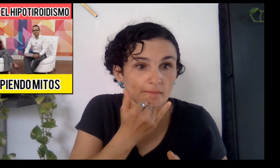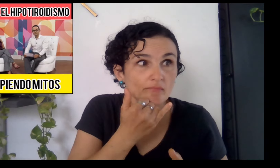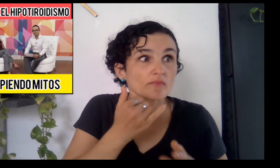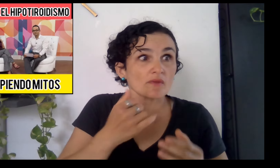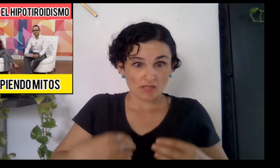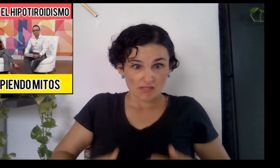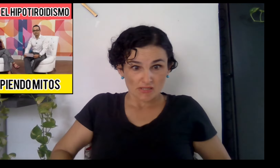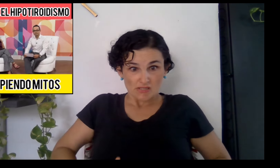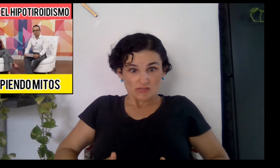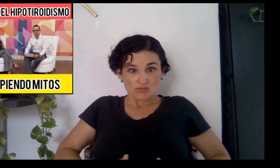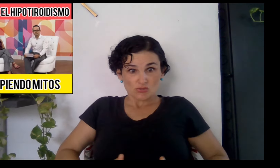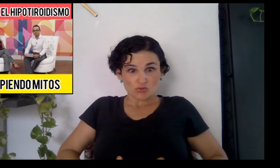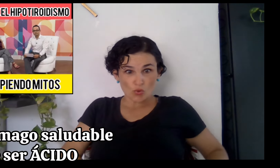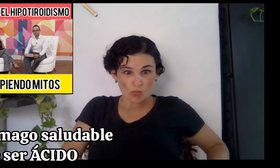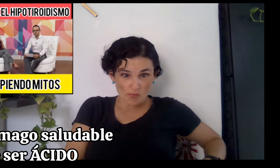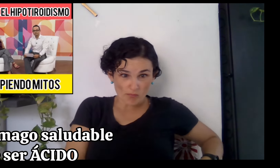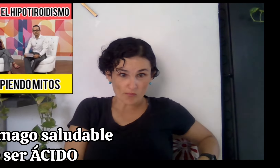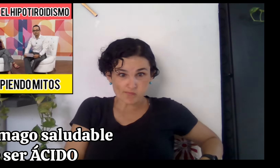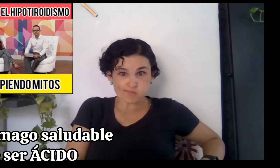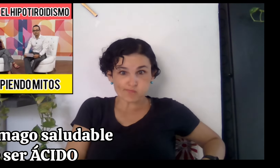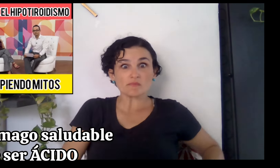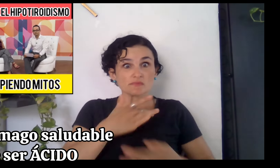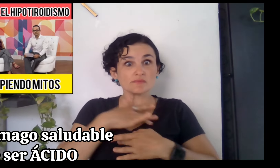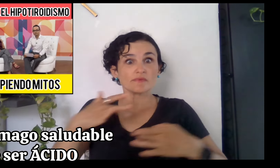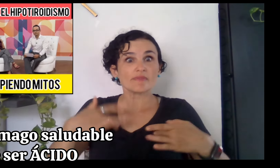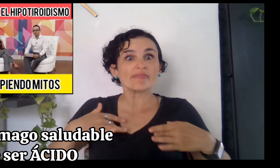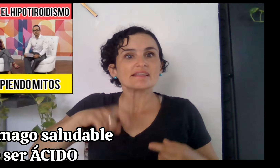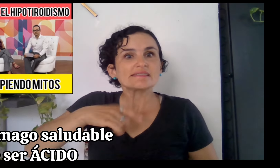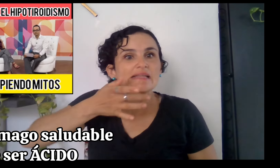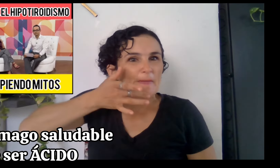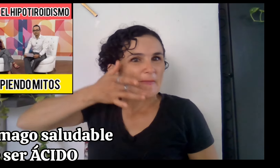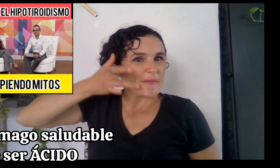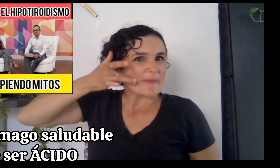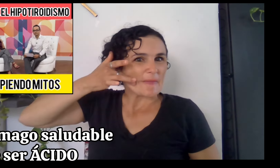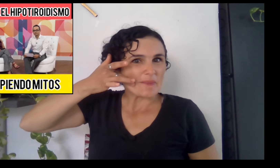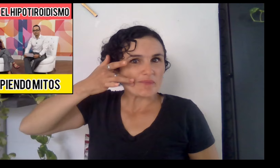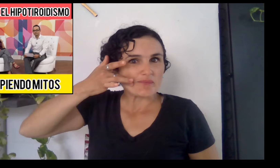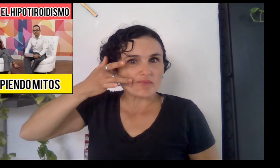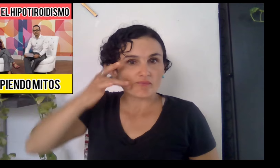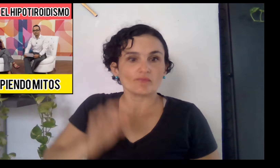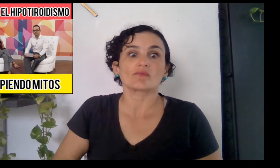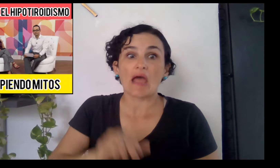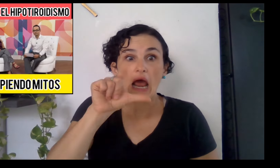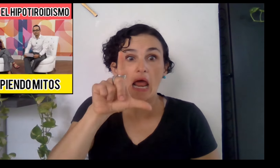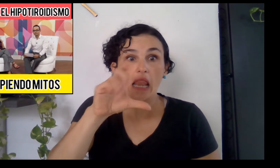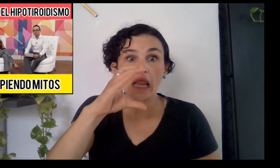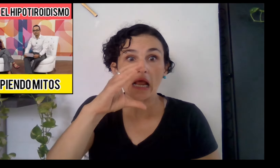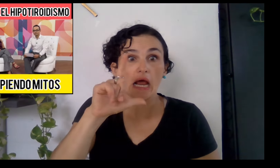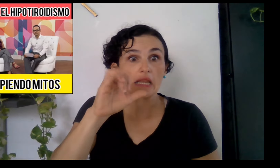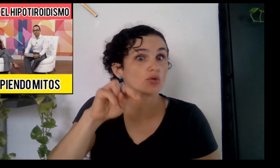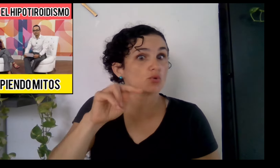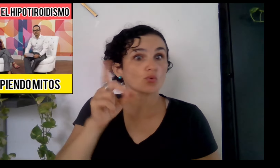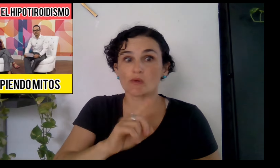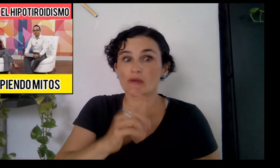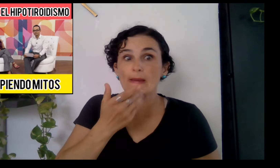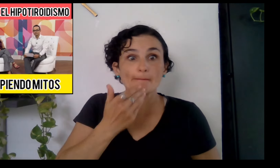saludable, debe ser ácido, no debe ser alcalino. Entonces, un estómago cuando está muy ácido es que está sano